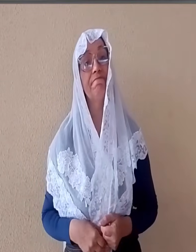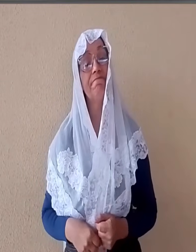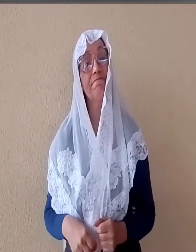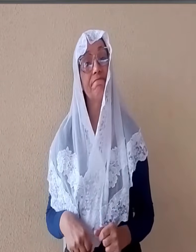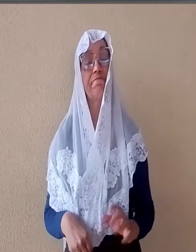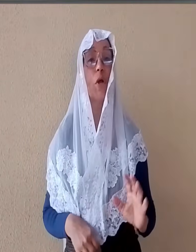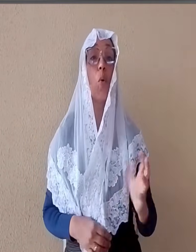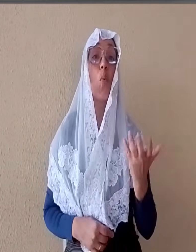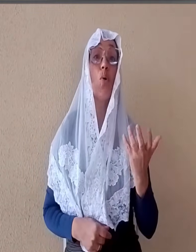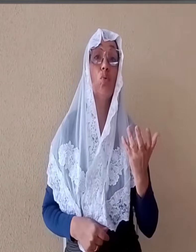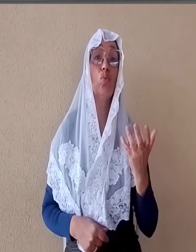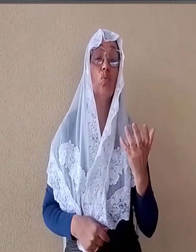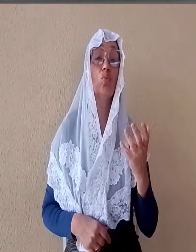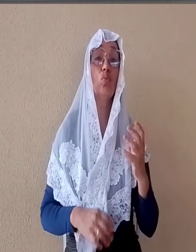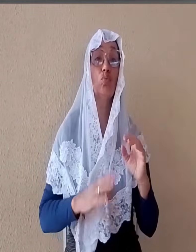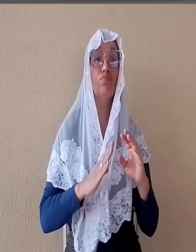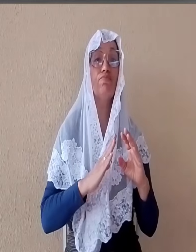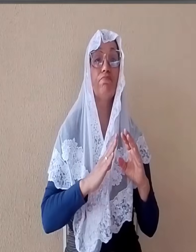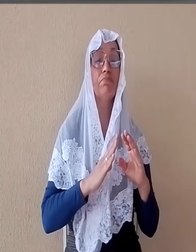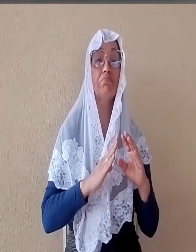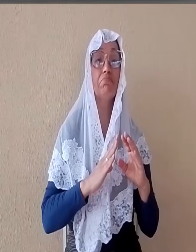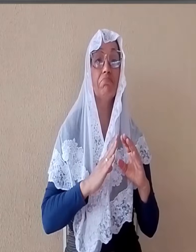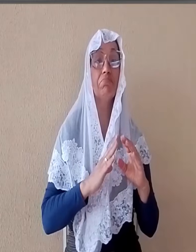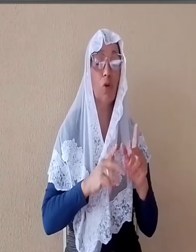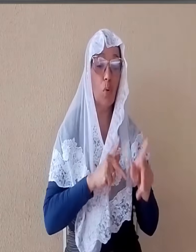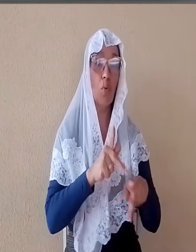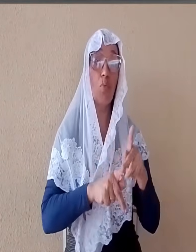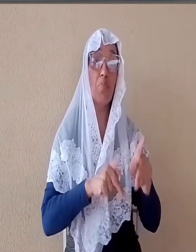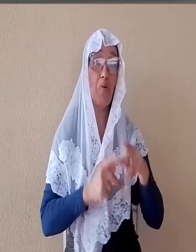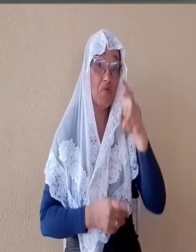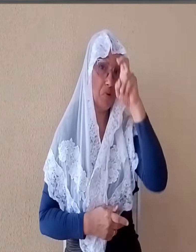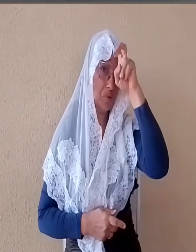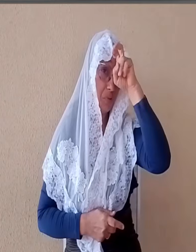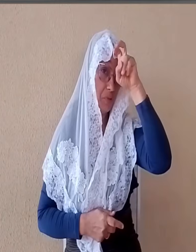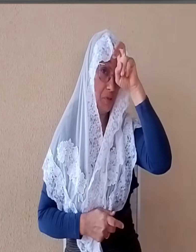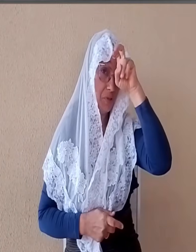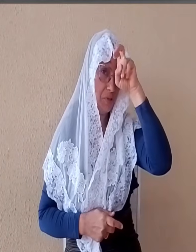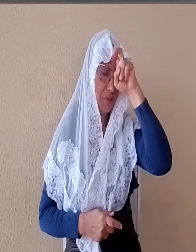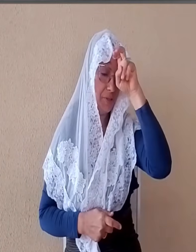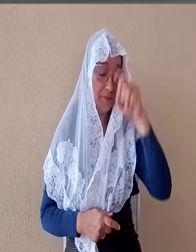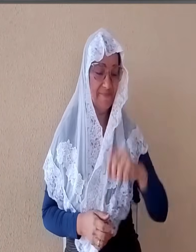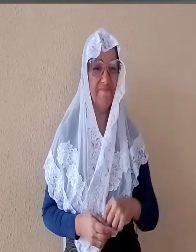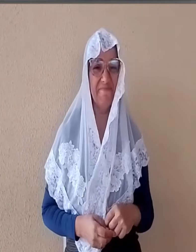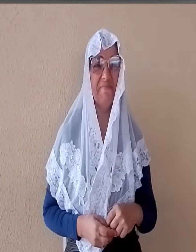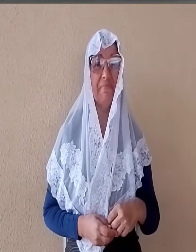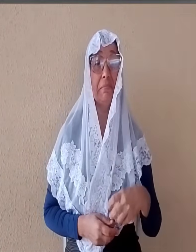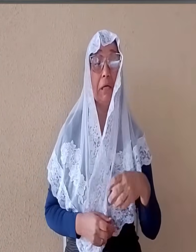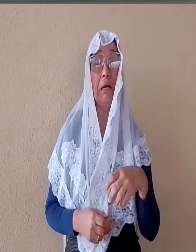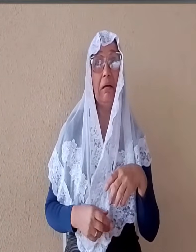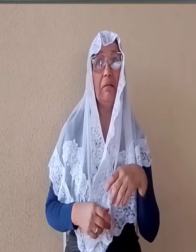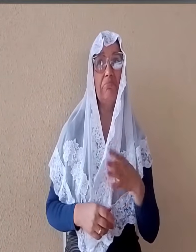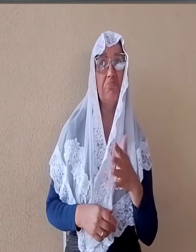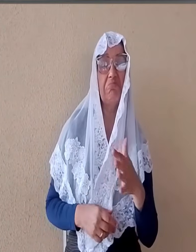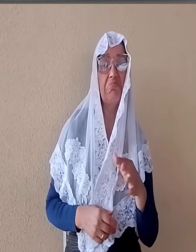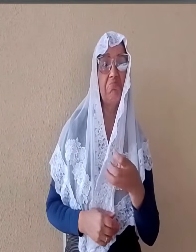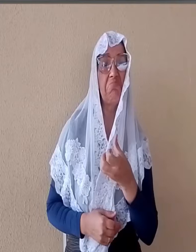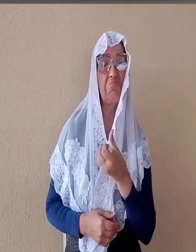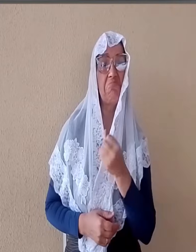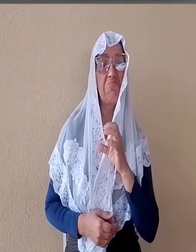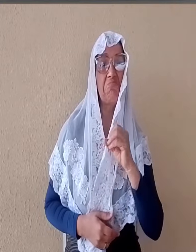600.000 pessoas a pé, glória ao nome do Senhor. Naquela época contava só os varões que iam para a guerra.